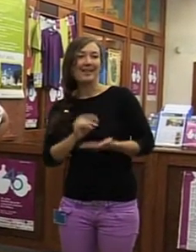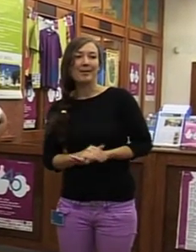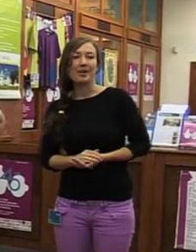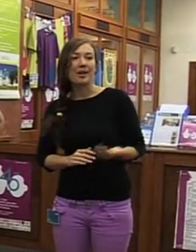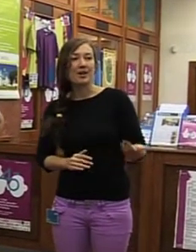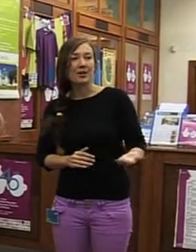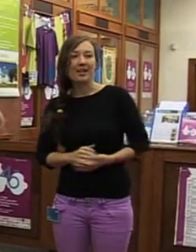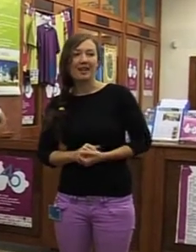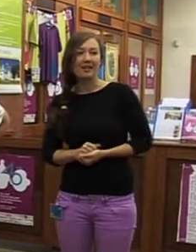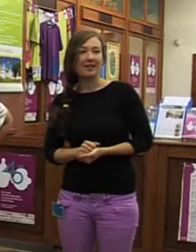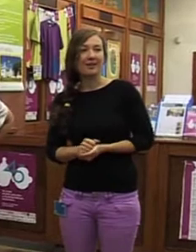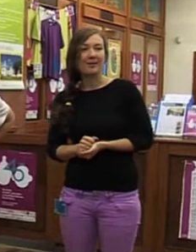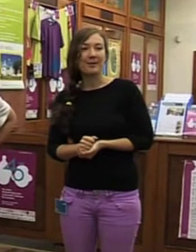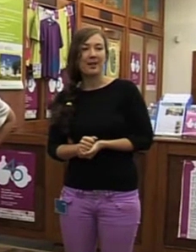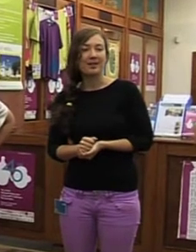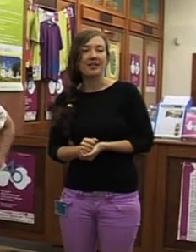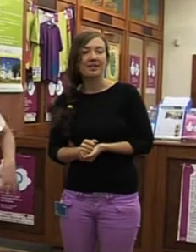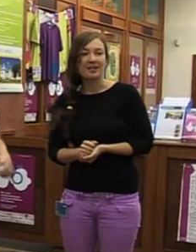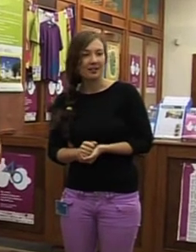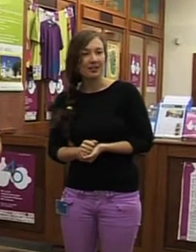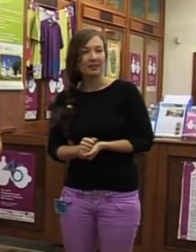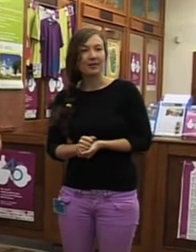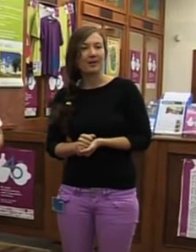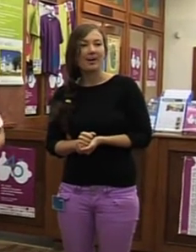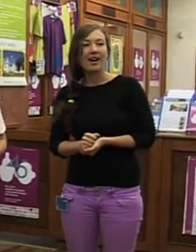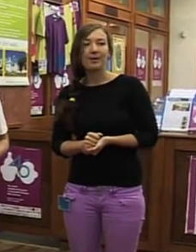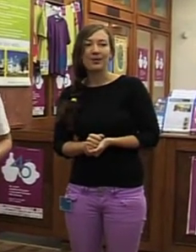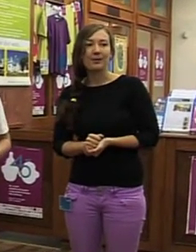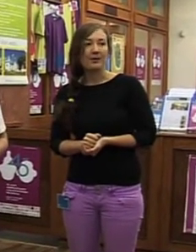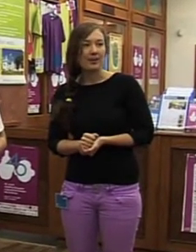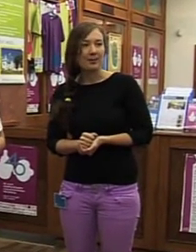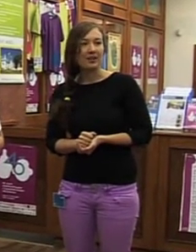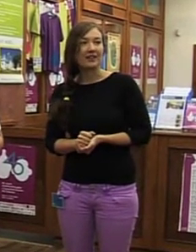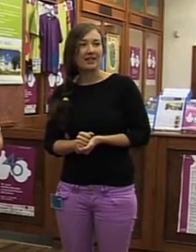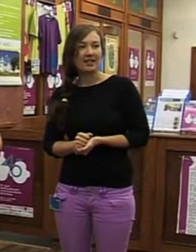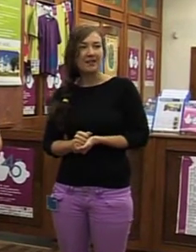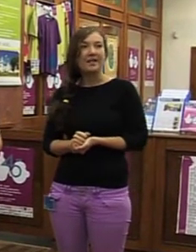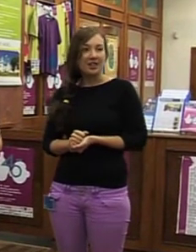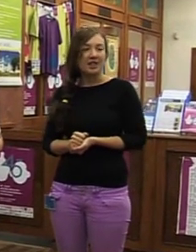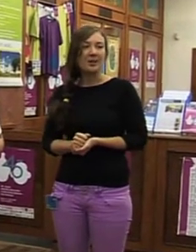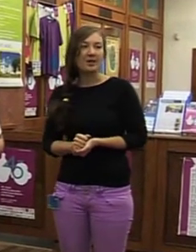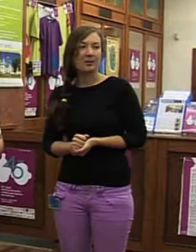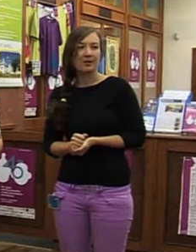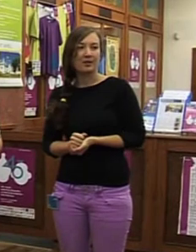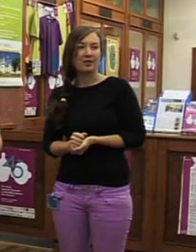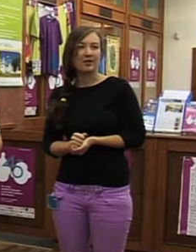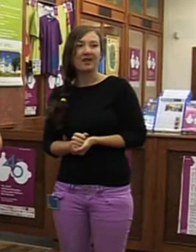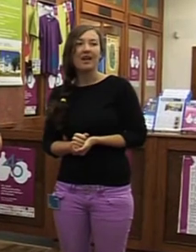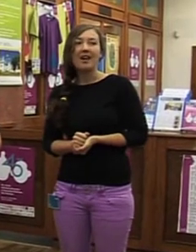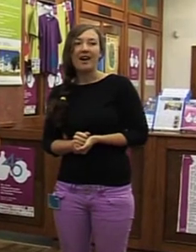Byli jsme hrozně rádi. Já byl, nám se tady to strašně líbilo. Bylo výborné vlastně s těmi slyšícími, jak jsme spolupracovali. A